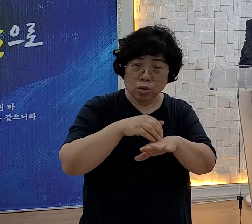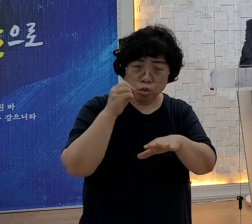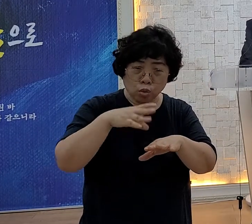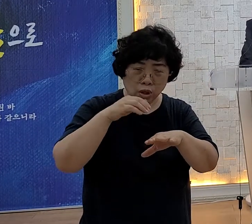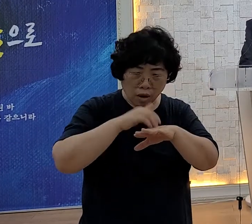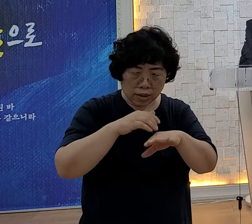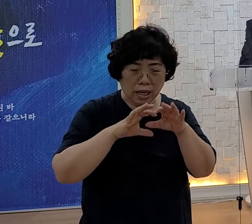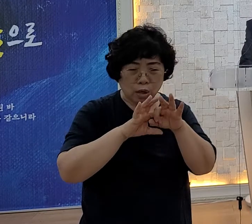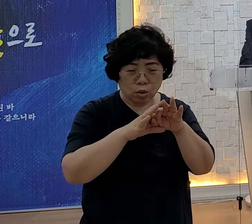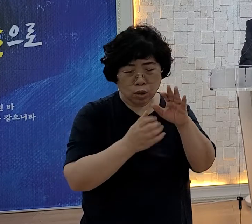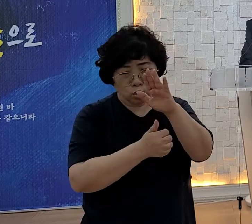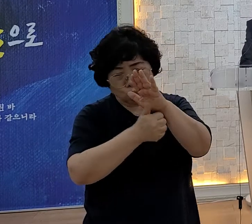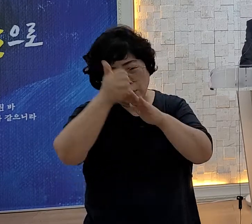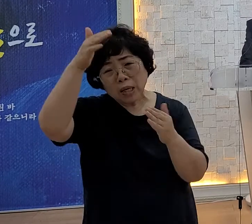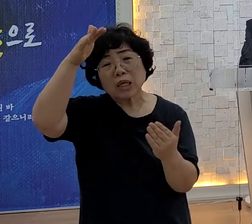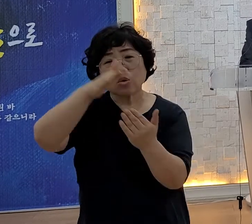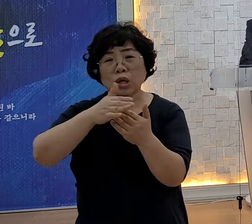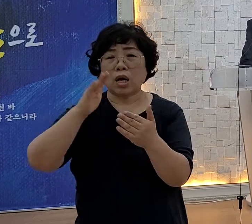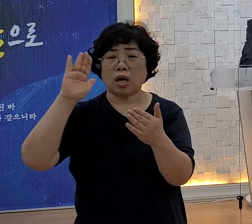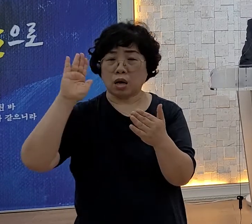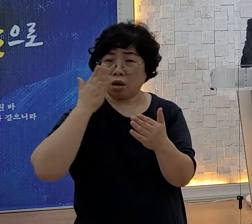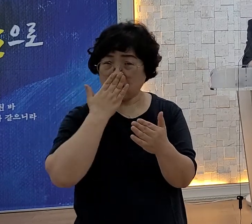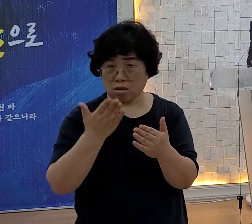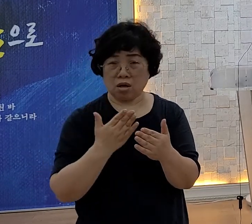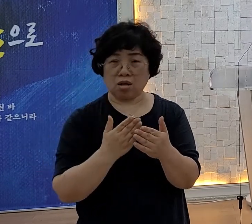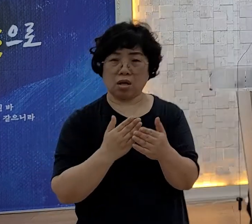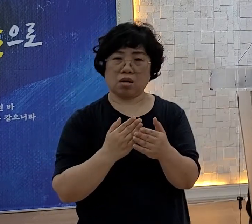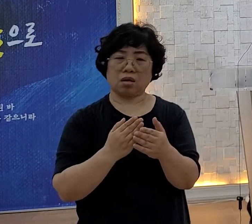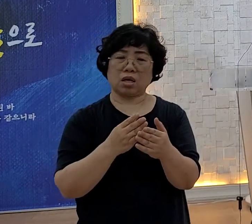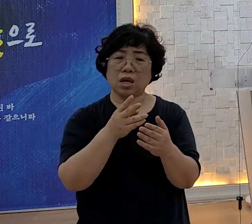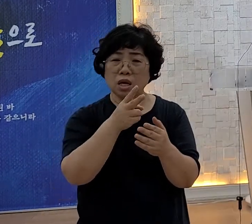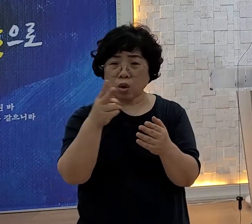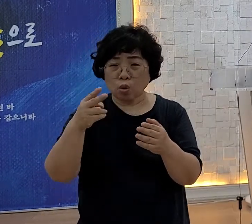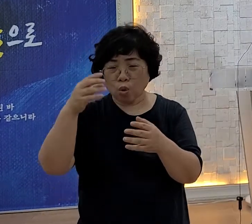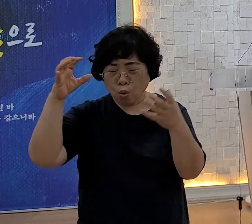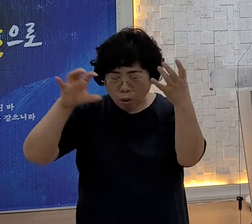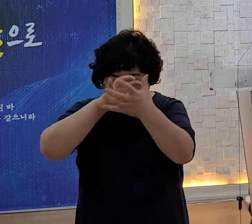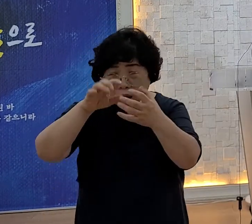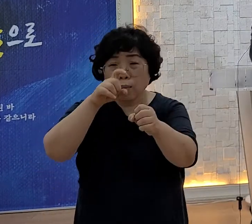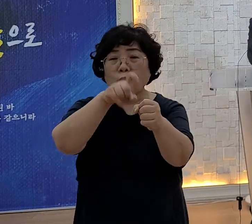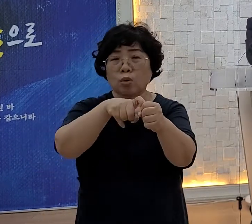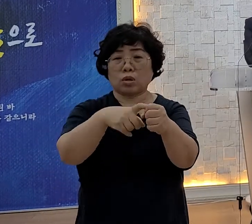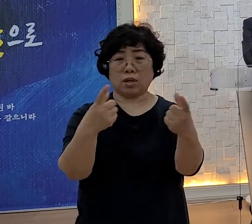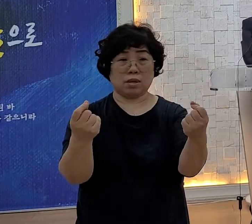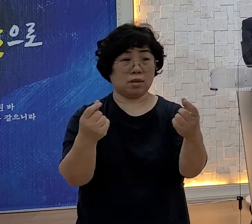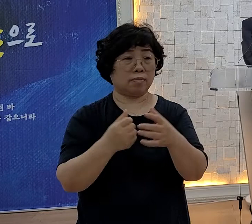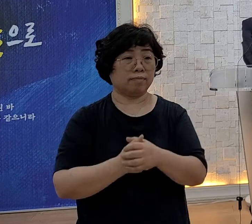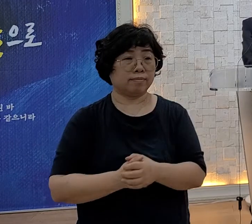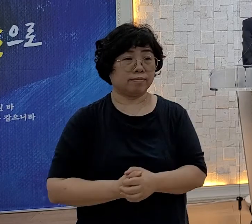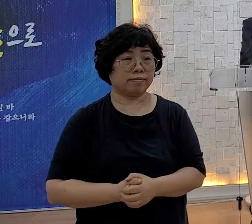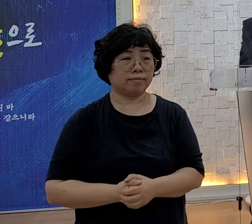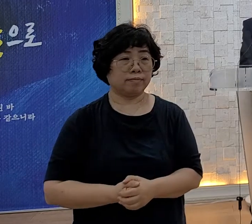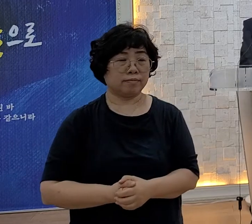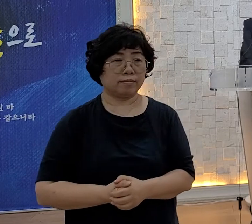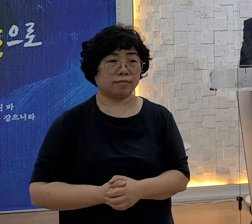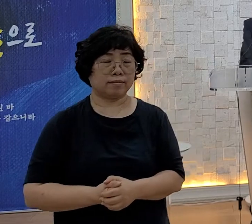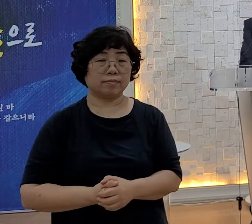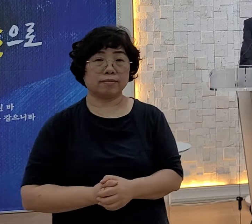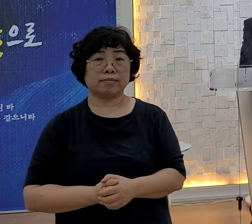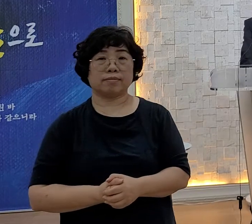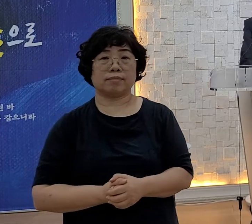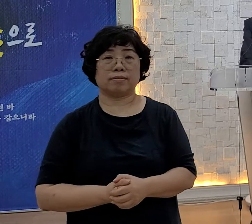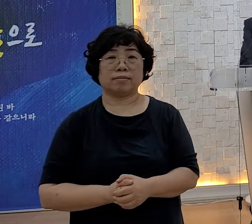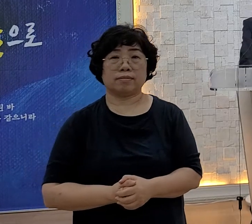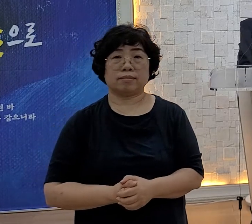줄 알미로다. 이게 목적이다. 이걸 알아라. 라고 오늘 사도 바울은 우리에게 말씀하고 있는 귀한 메시지.